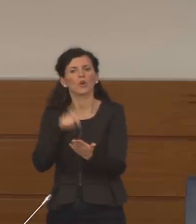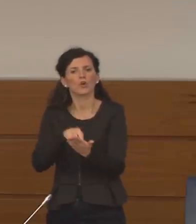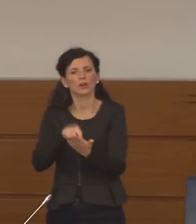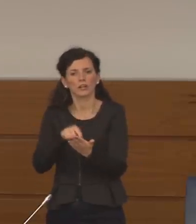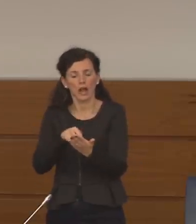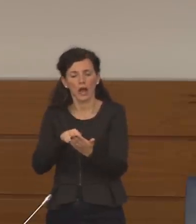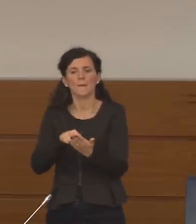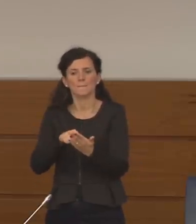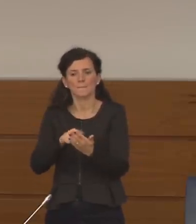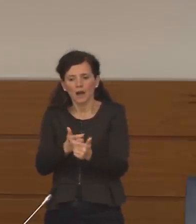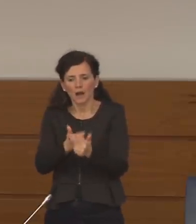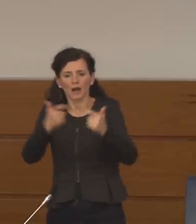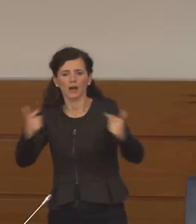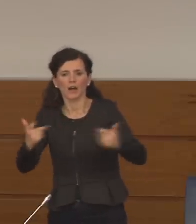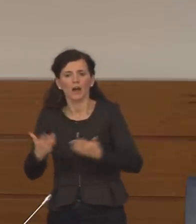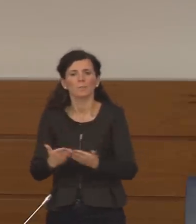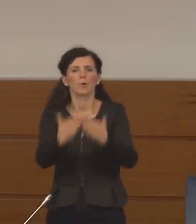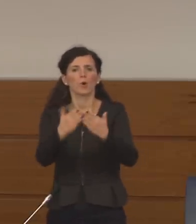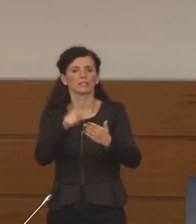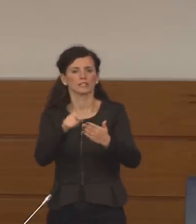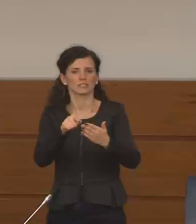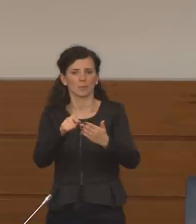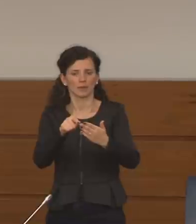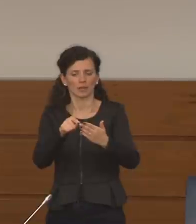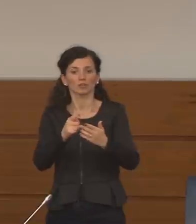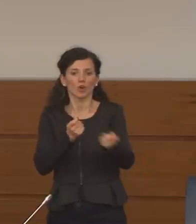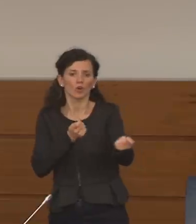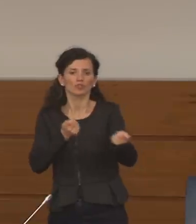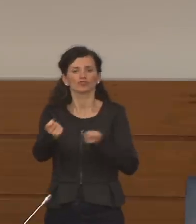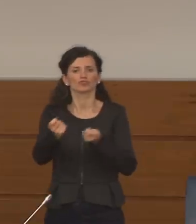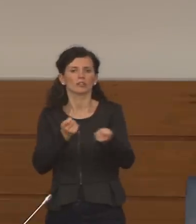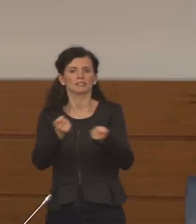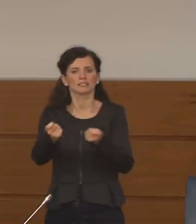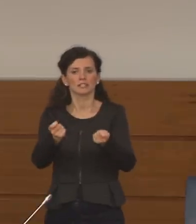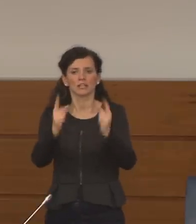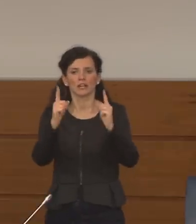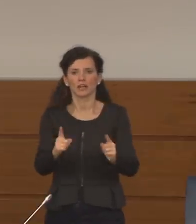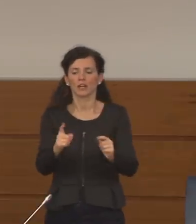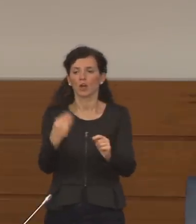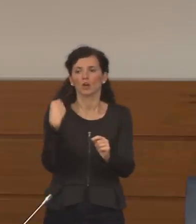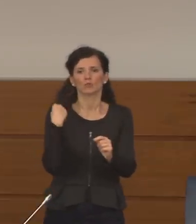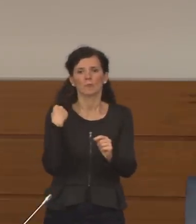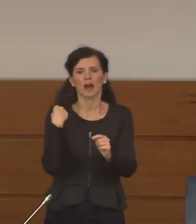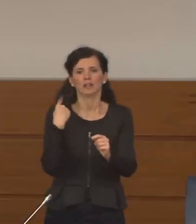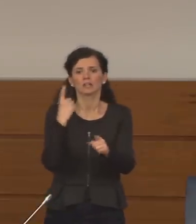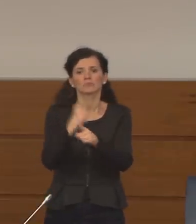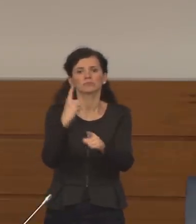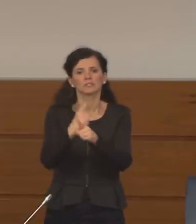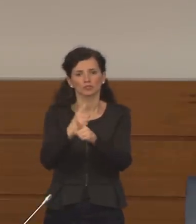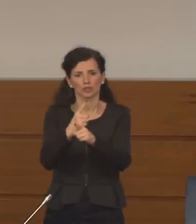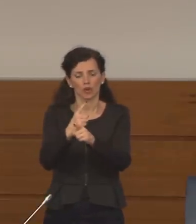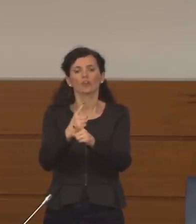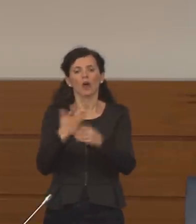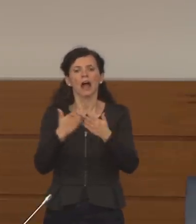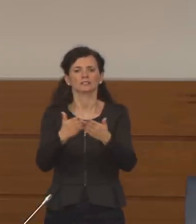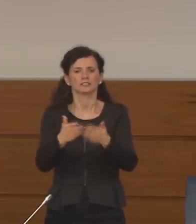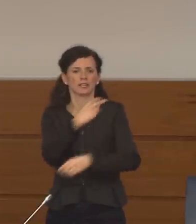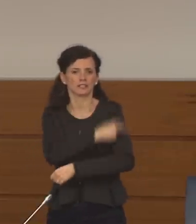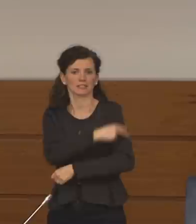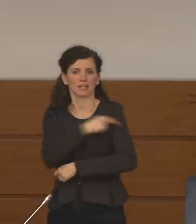potenziamento per andare a gestire questa domanda crescente di assistenza sanitaria